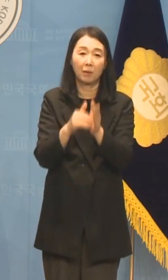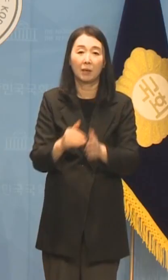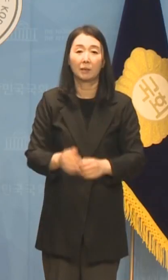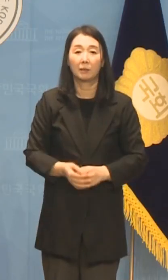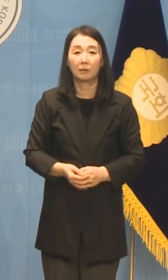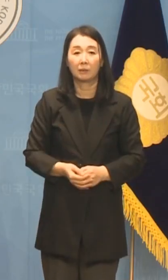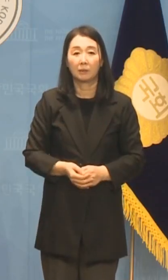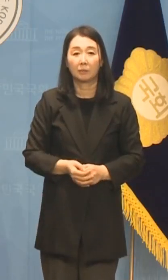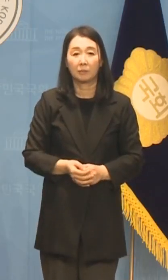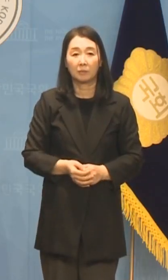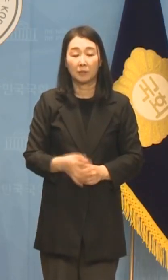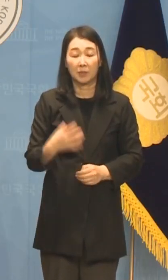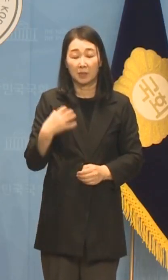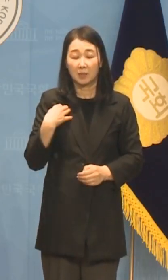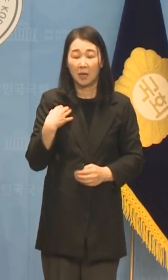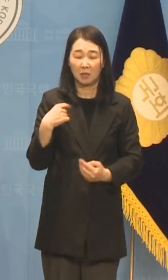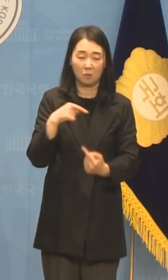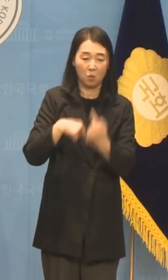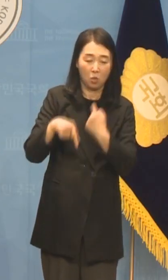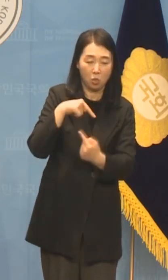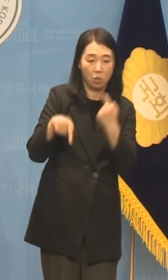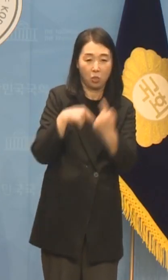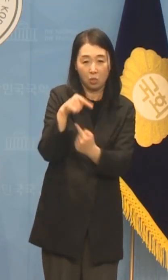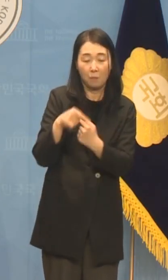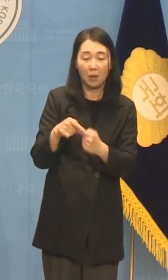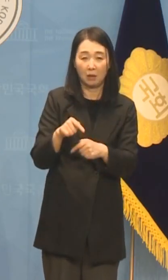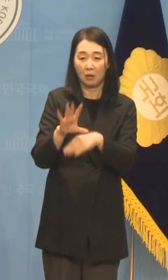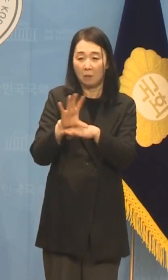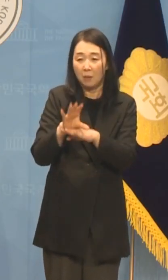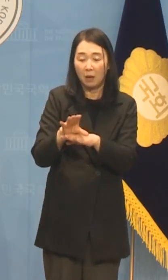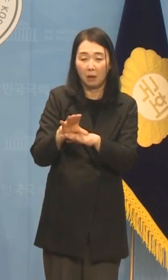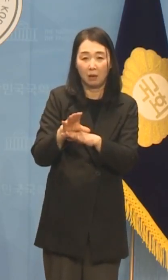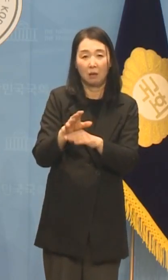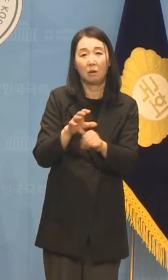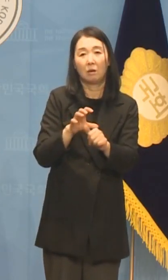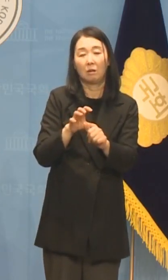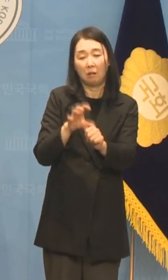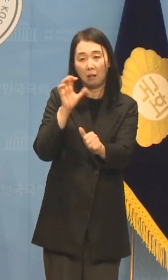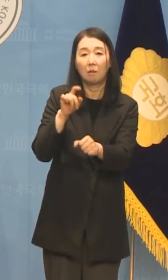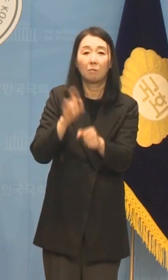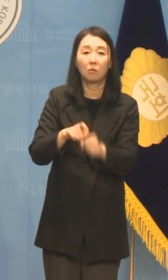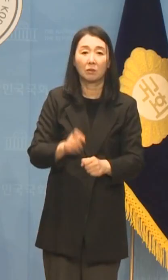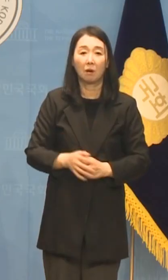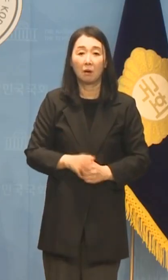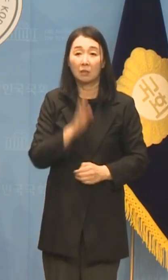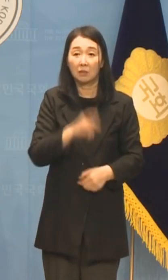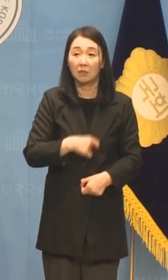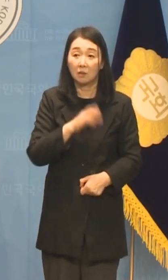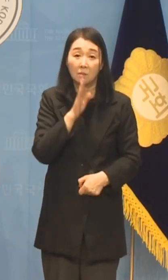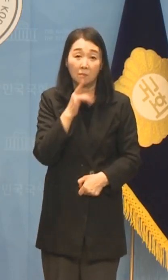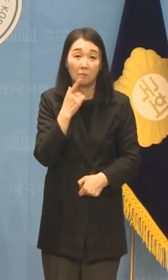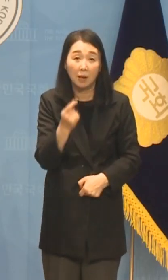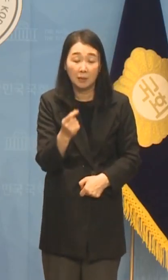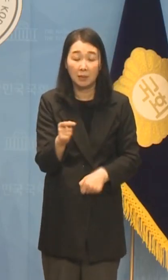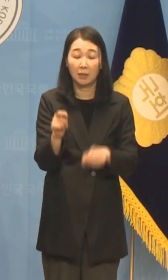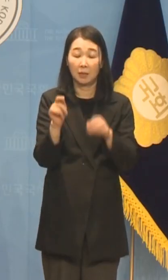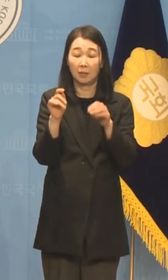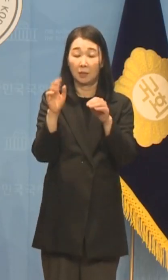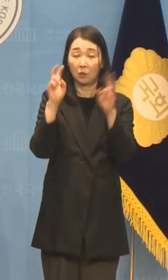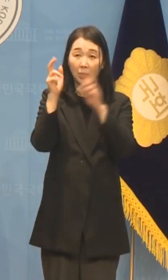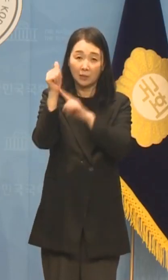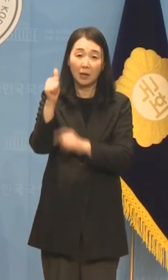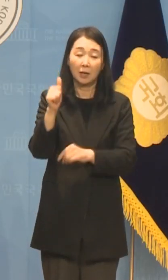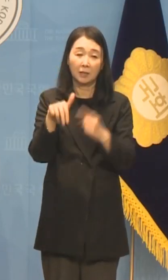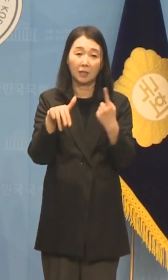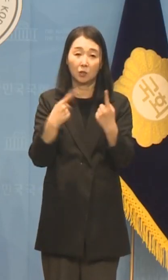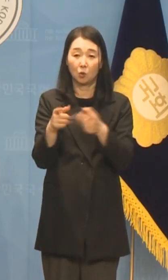하였습니다. 책임을 피하고 여론을 호도하기 위한 기만책입니다. 진정성이 있다면 김병주는